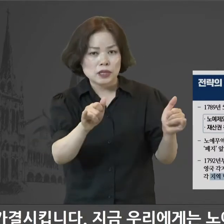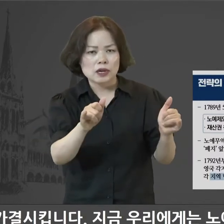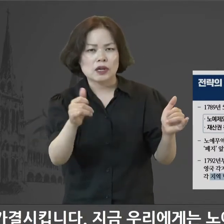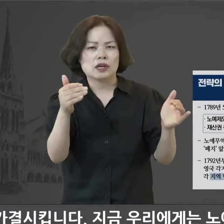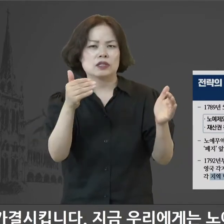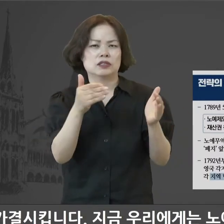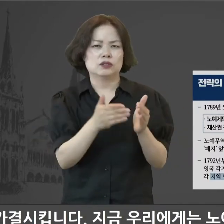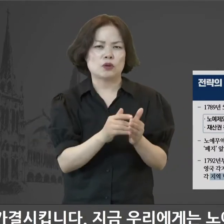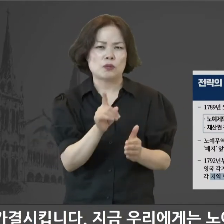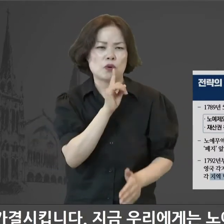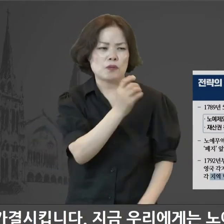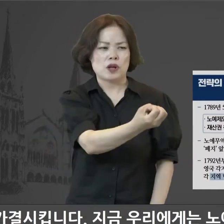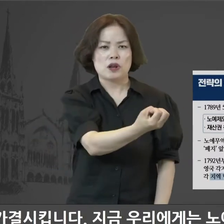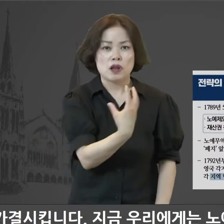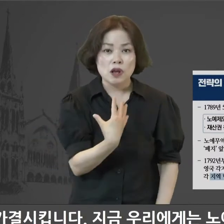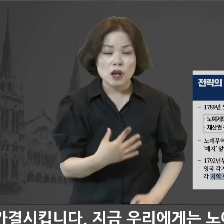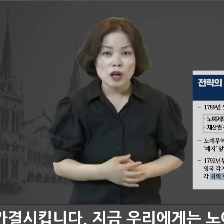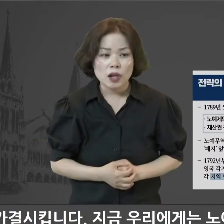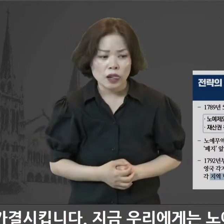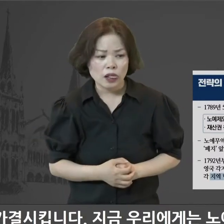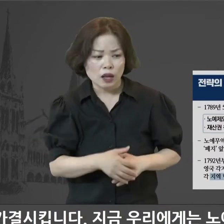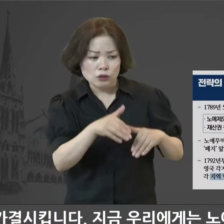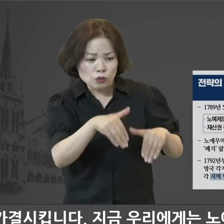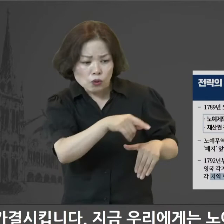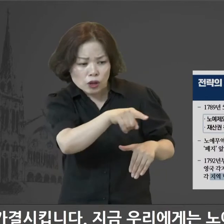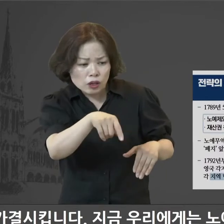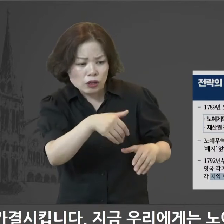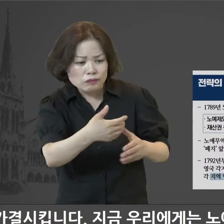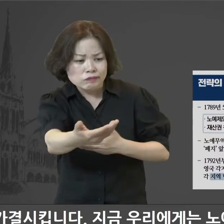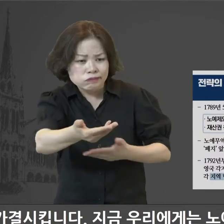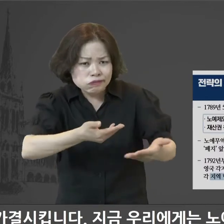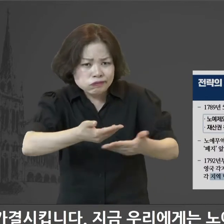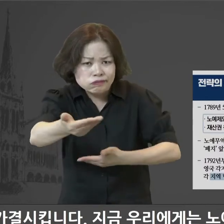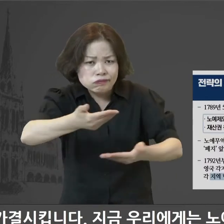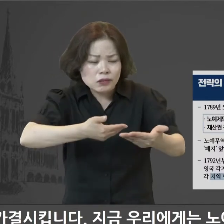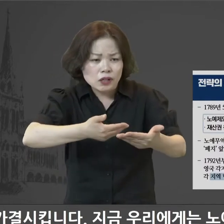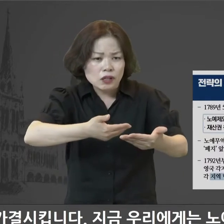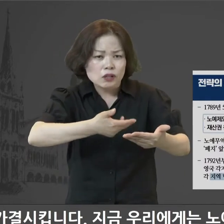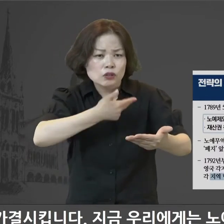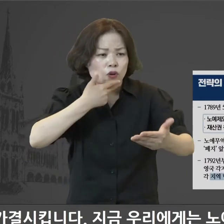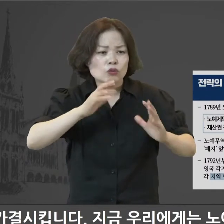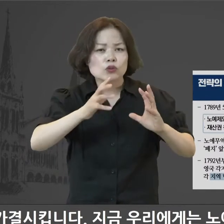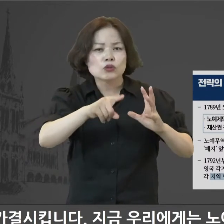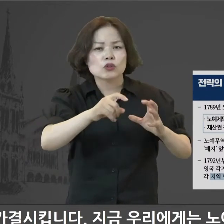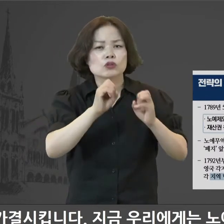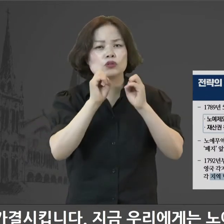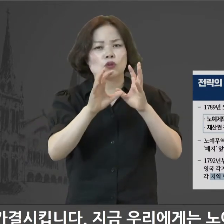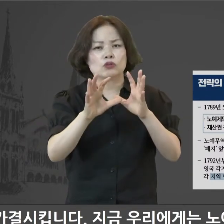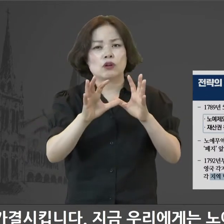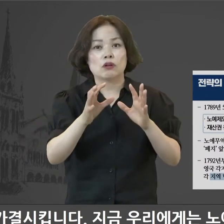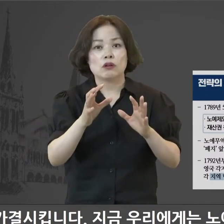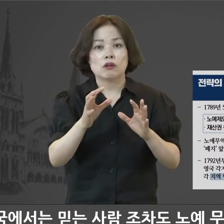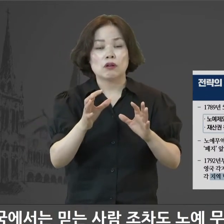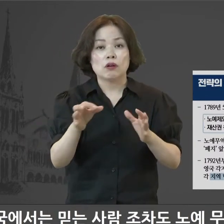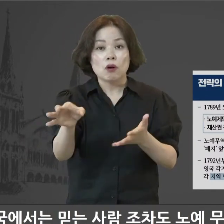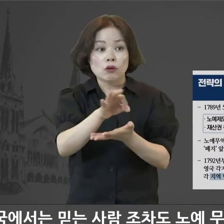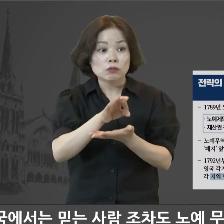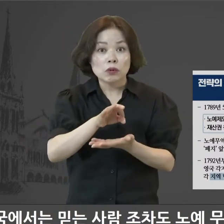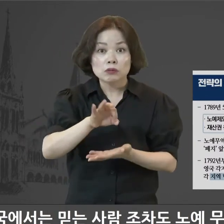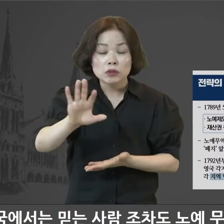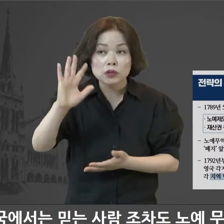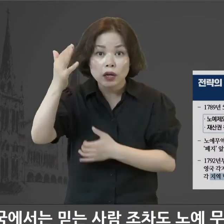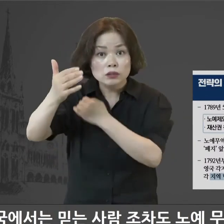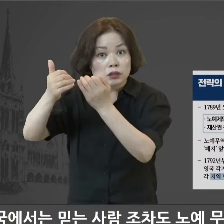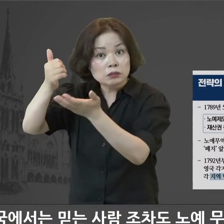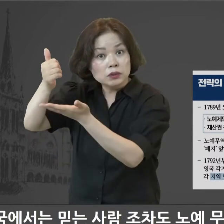사람들조차도 어떤 얘기들이 나오냐면, 야, 노예무역을 해서 영국이 돈을 많이 버니까 그 돈을 선교 헌금하면 되잖아. 그게